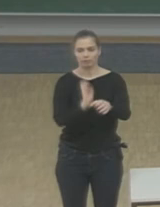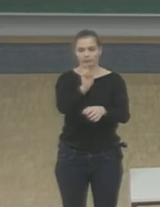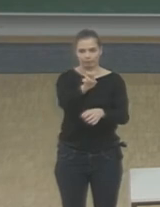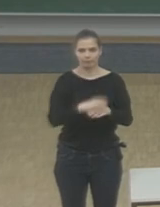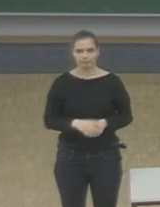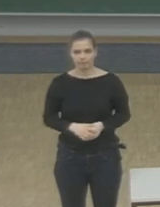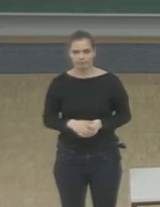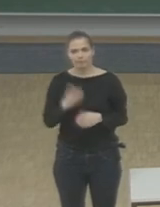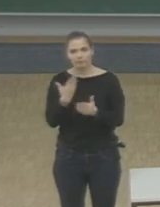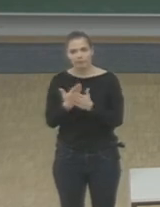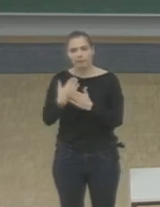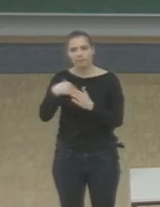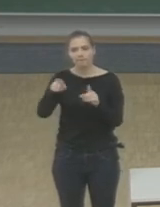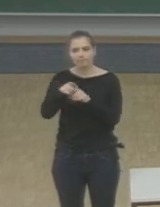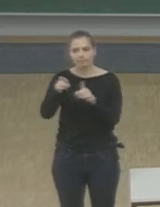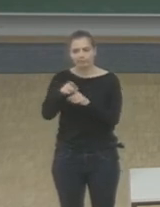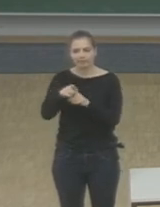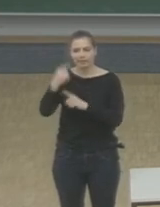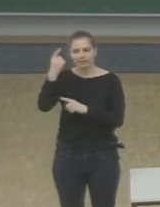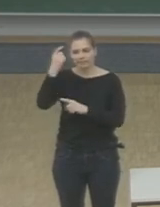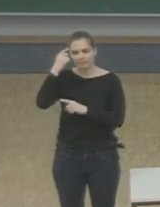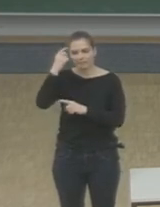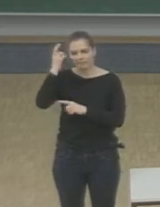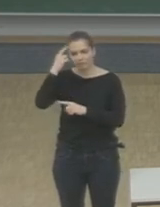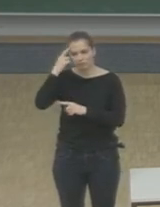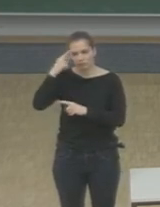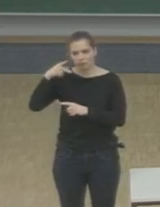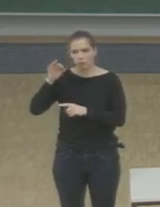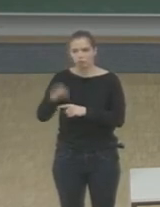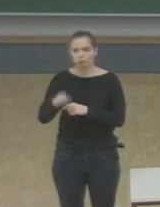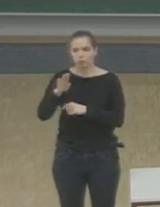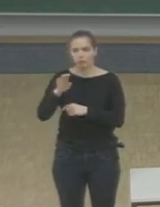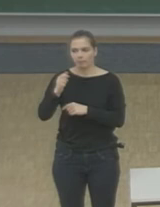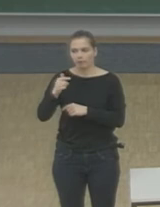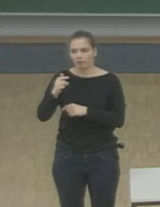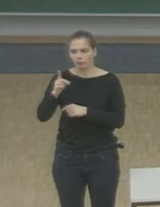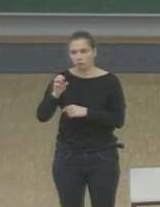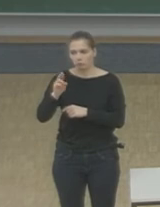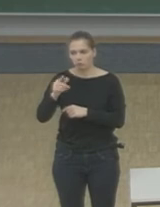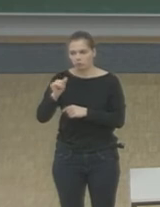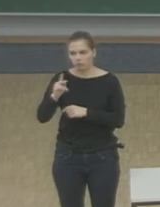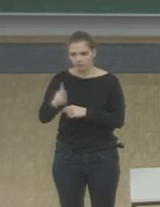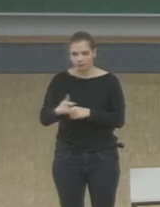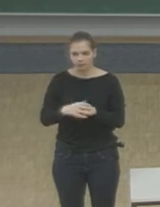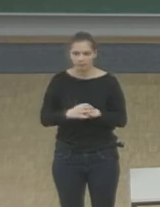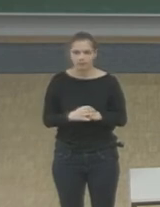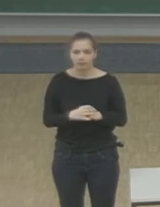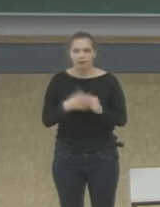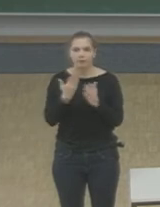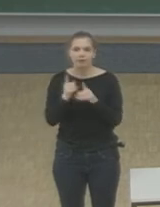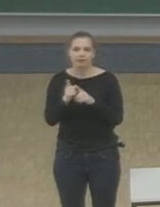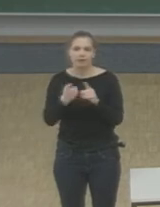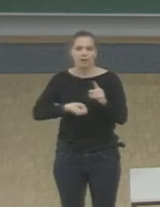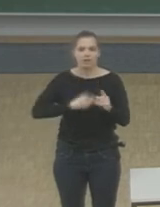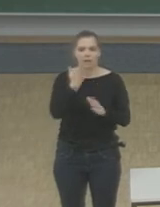um Wissenschaftspropädeutik im Rahmen allgemeiner Studierfähigkeit, vielleicht um so Dinge, die man wie mit Nature of Science oder Nature